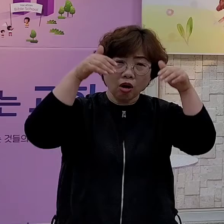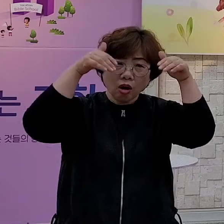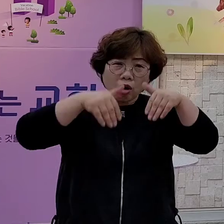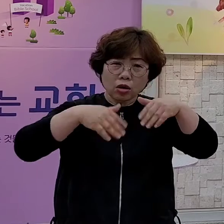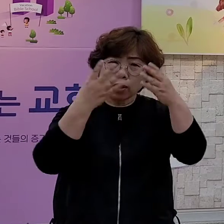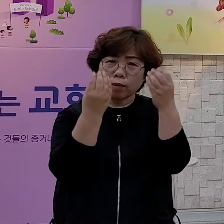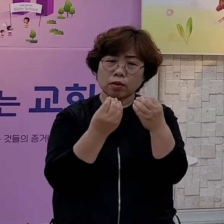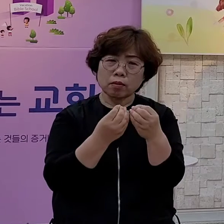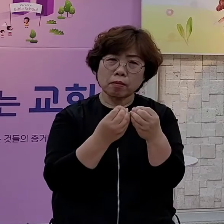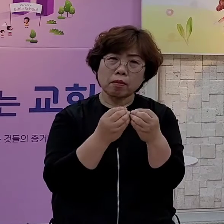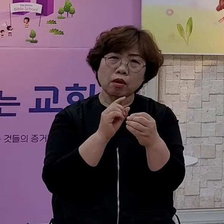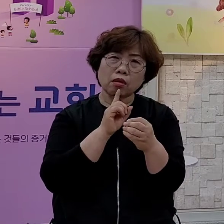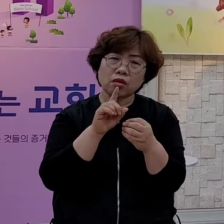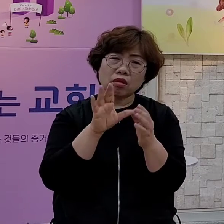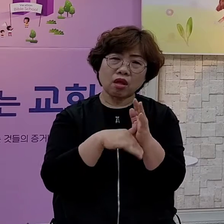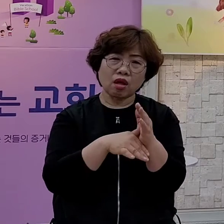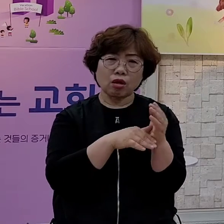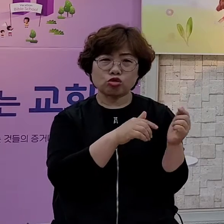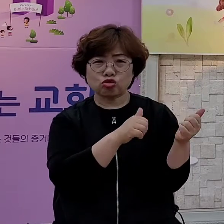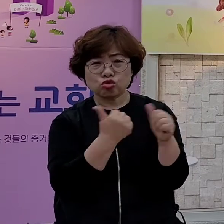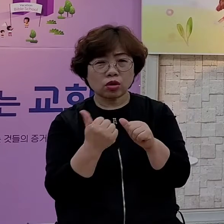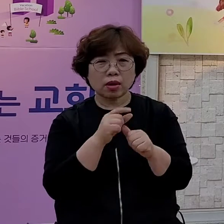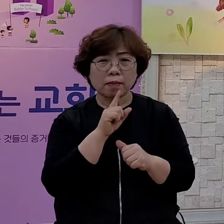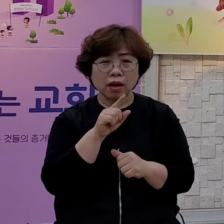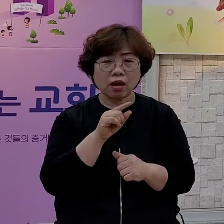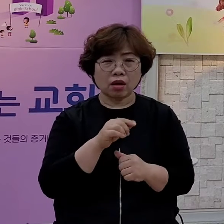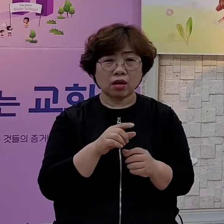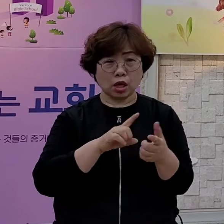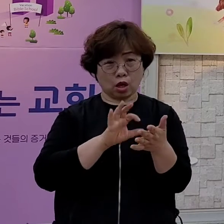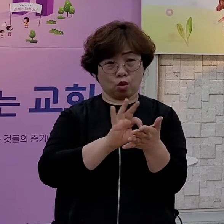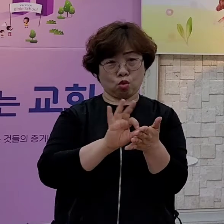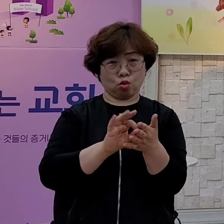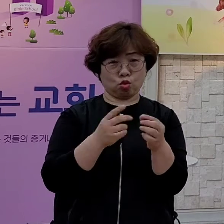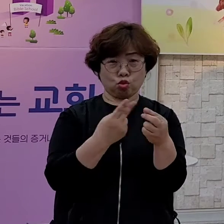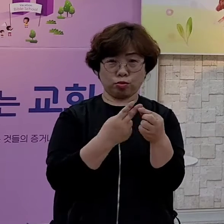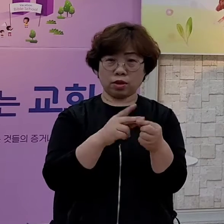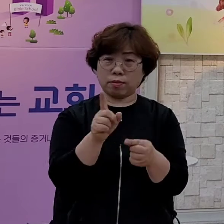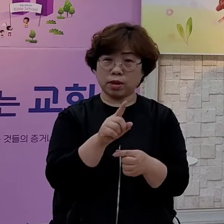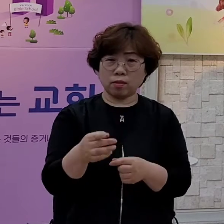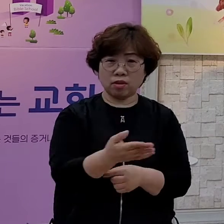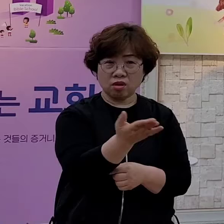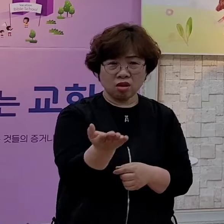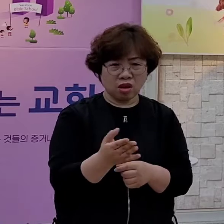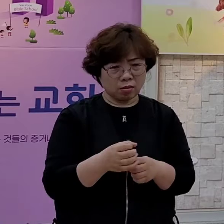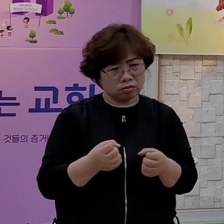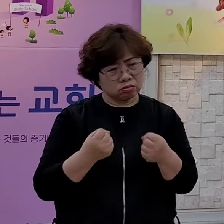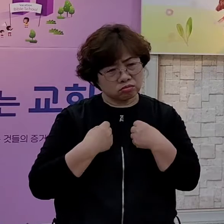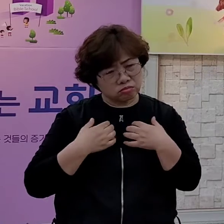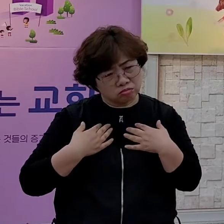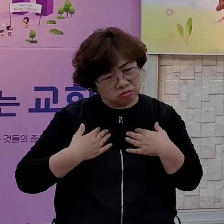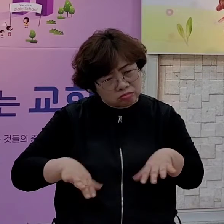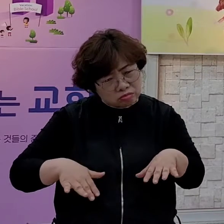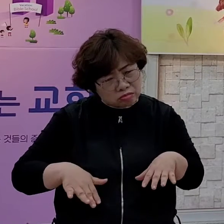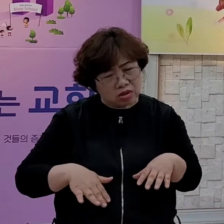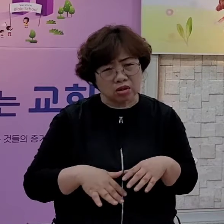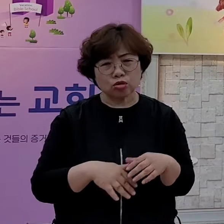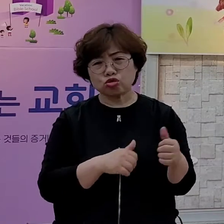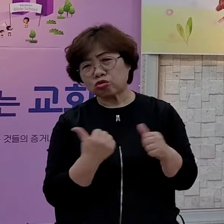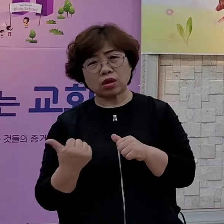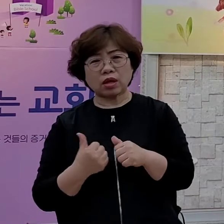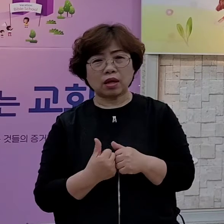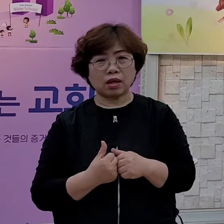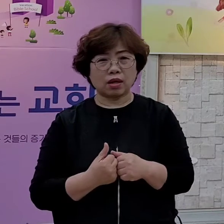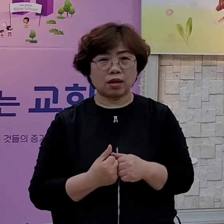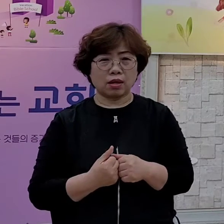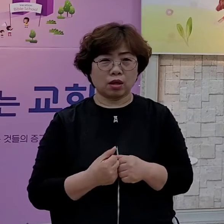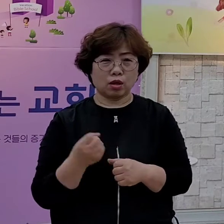사람 기가 팍 죽었어. 그런 말 쓰기도 하잖아요. 저 사람 얼굴이 참